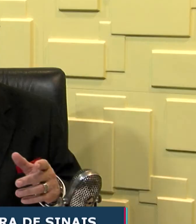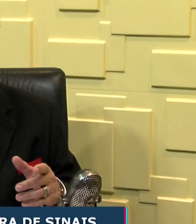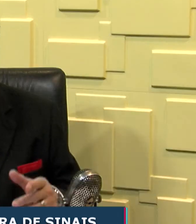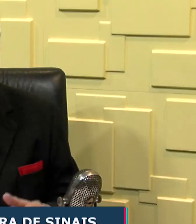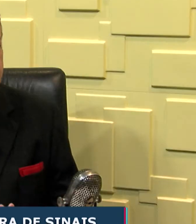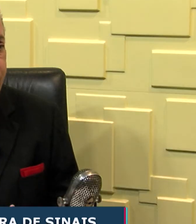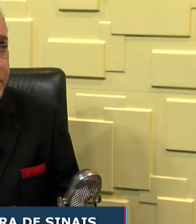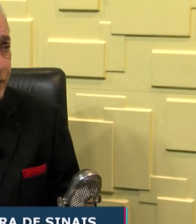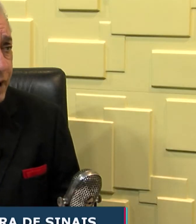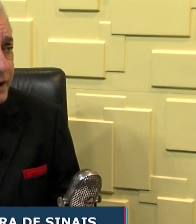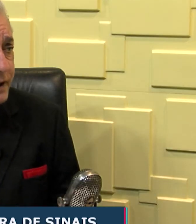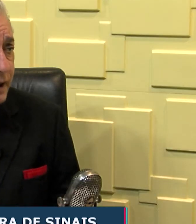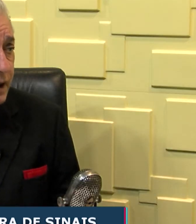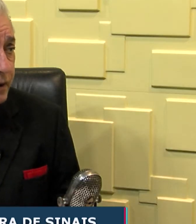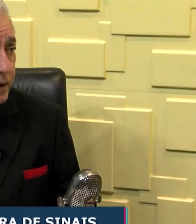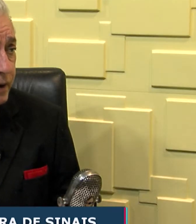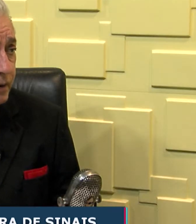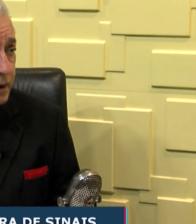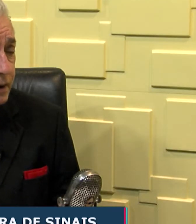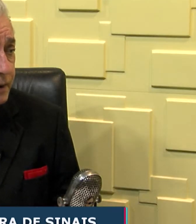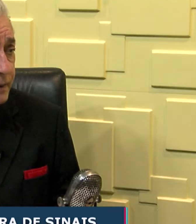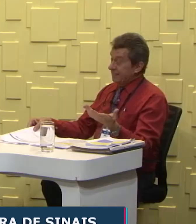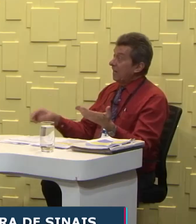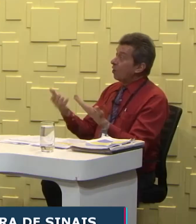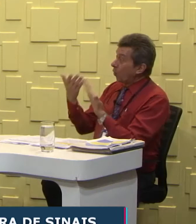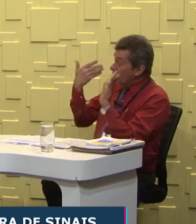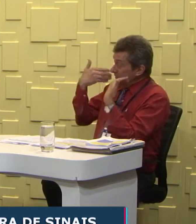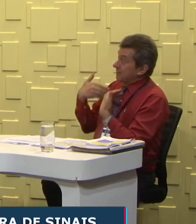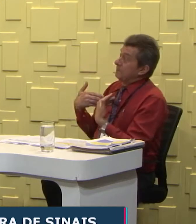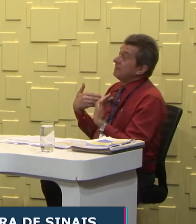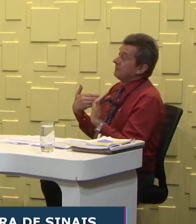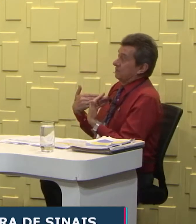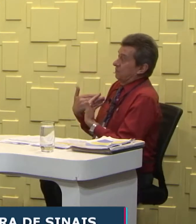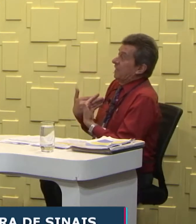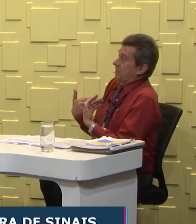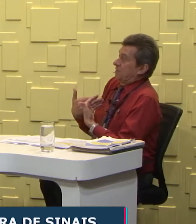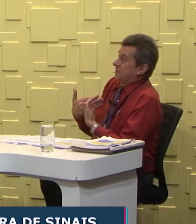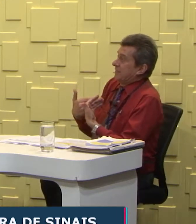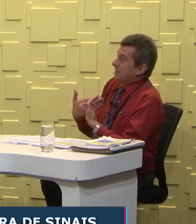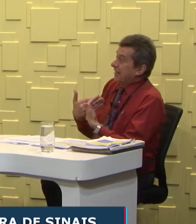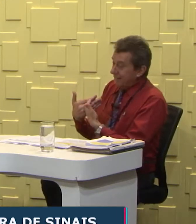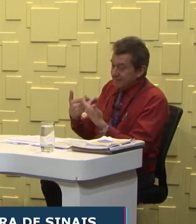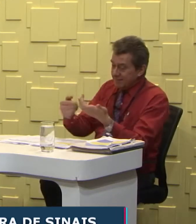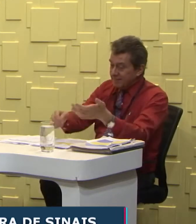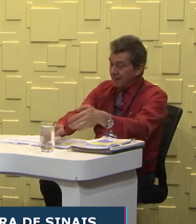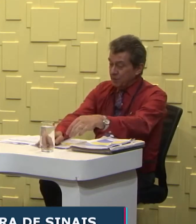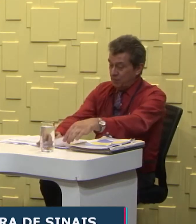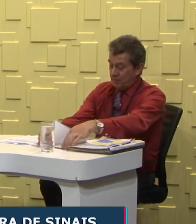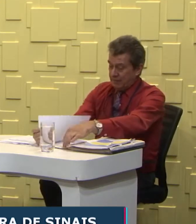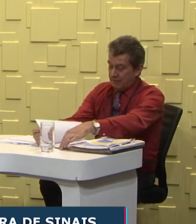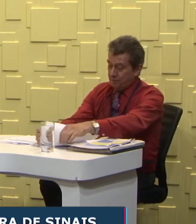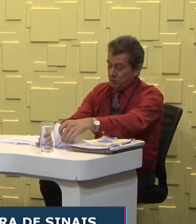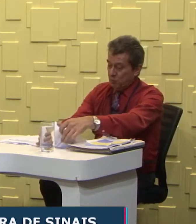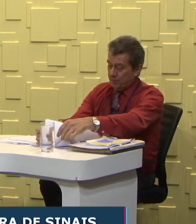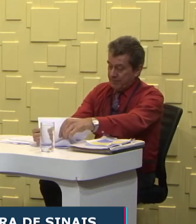catumbi novo que focalizar não não ea roupa também o da danço que é necessário a pessoa fazia